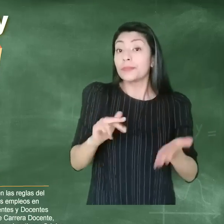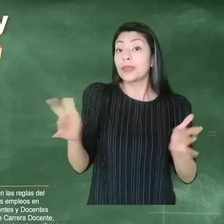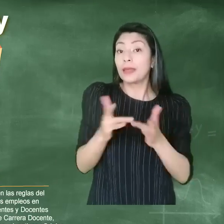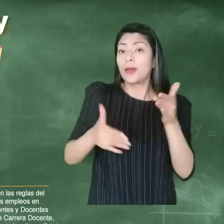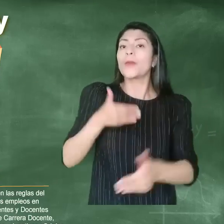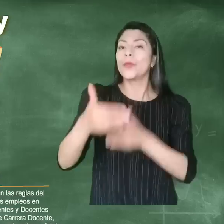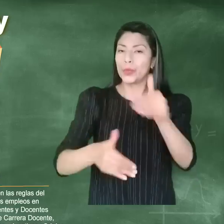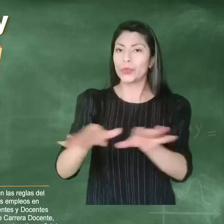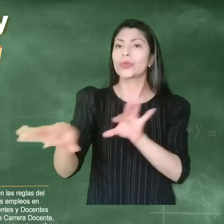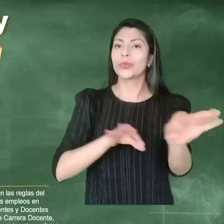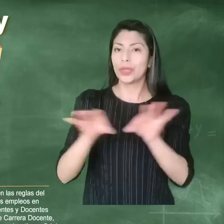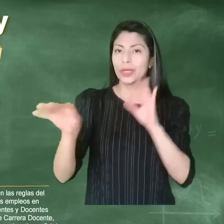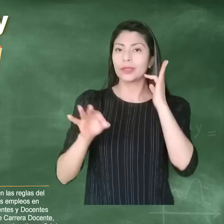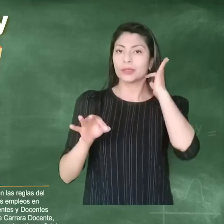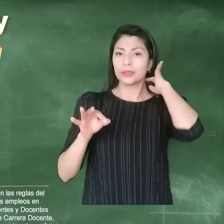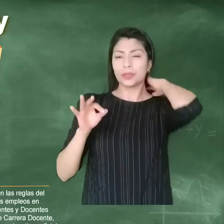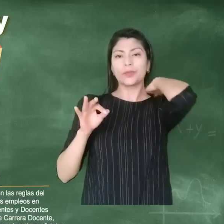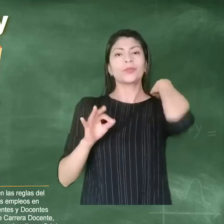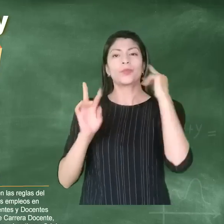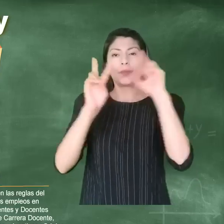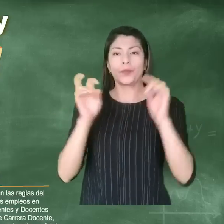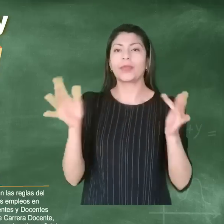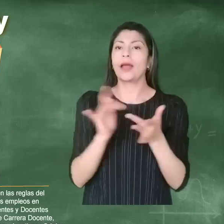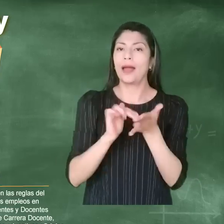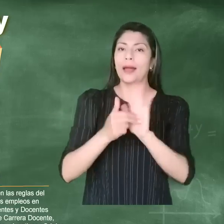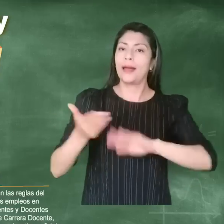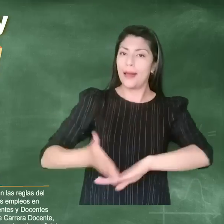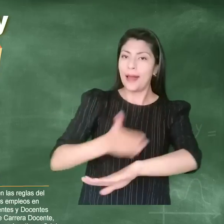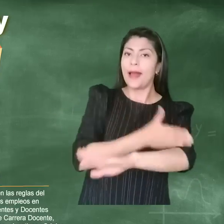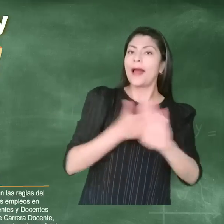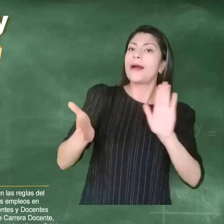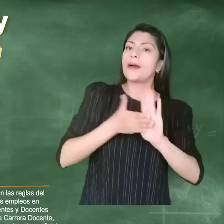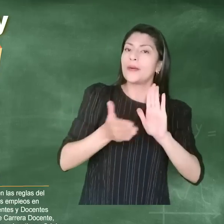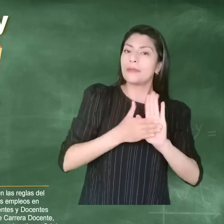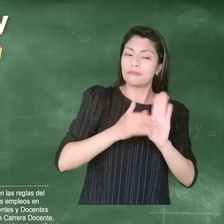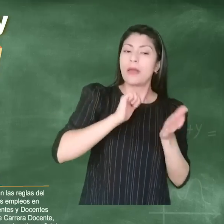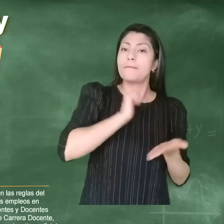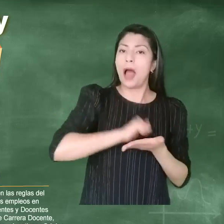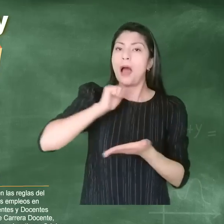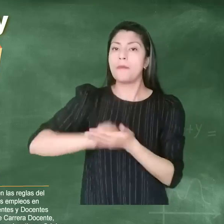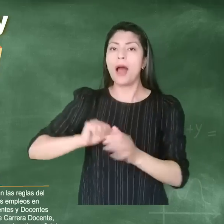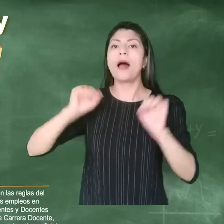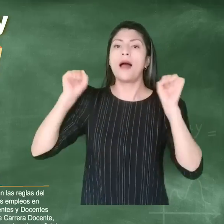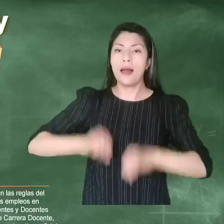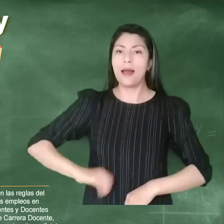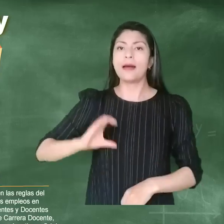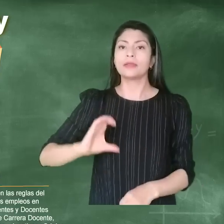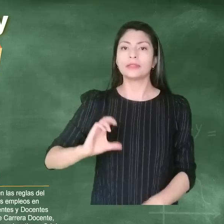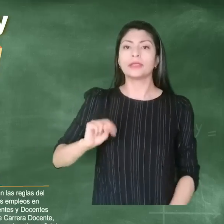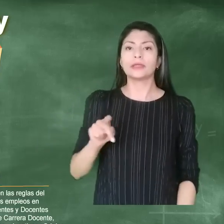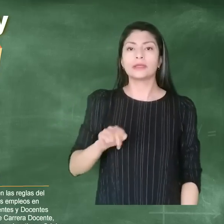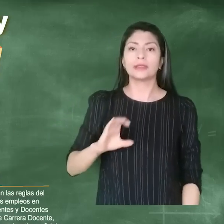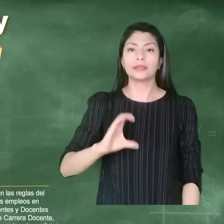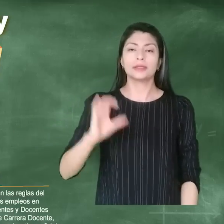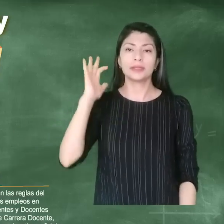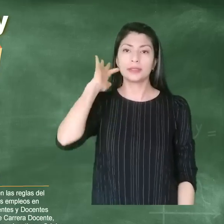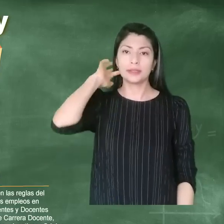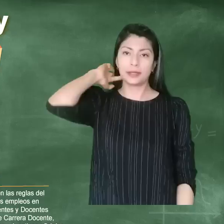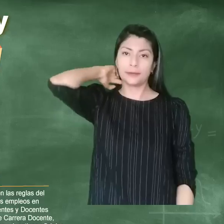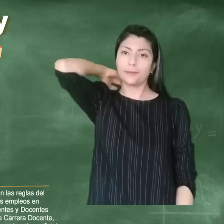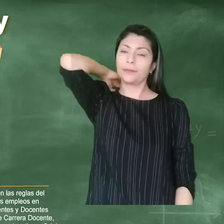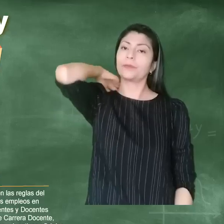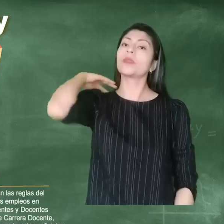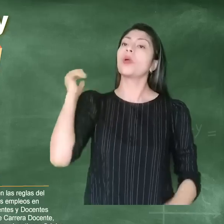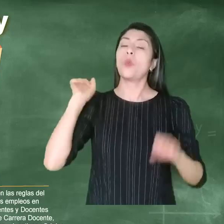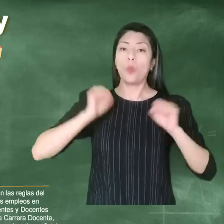entidad para la cual se realiza el proceso de selección, debidamente justificada y aprobada por la CNSC, y